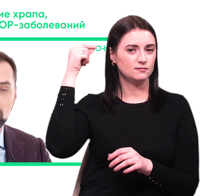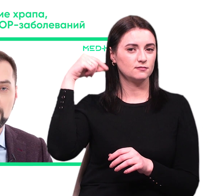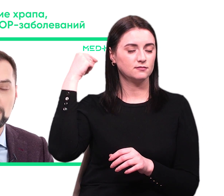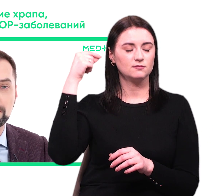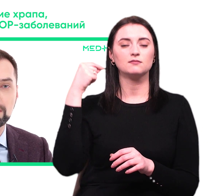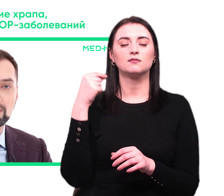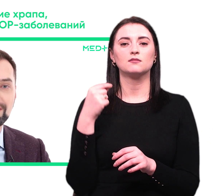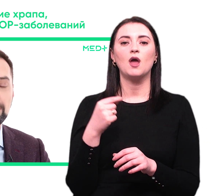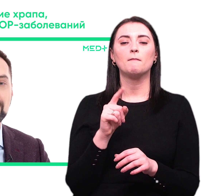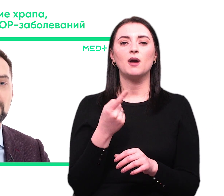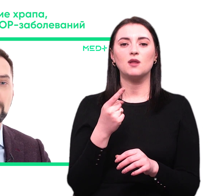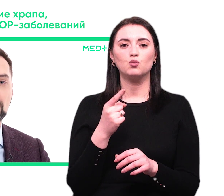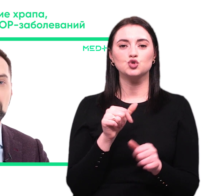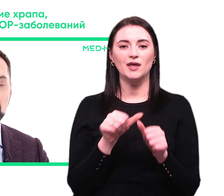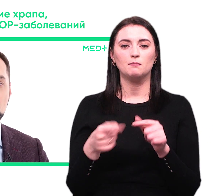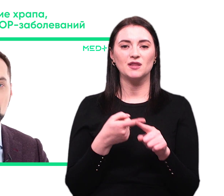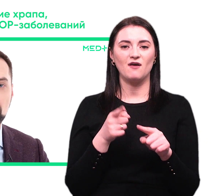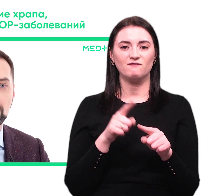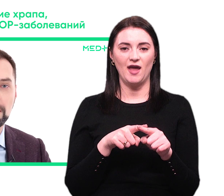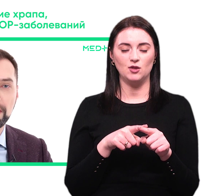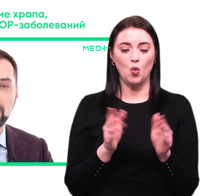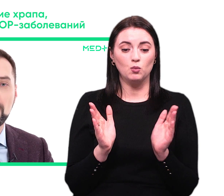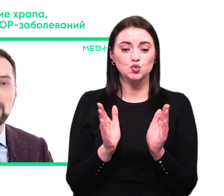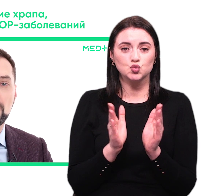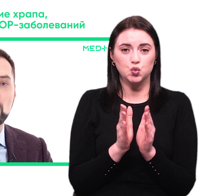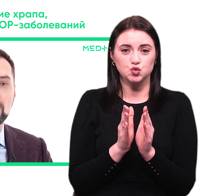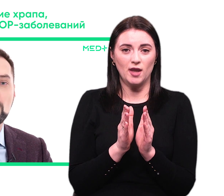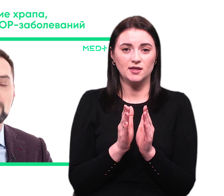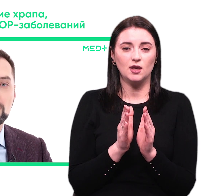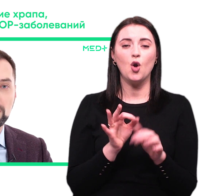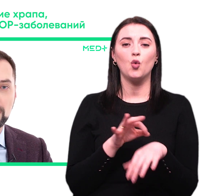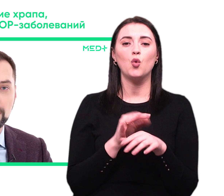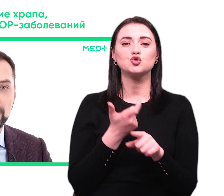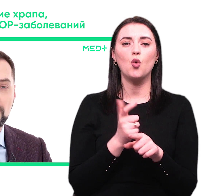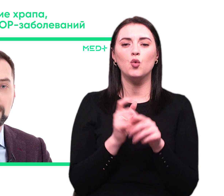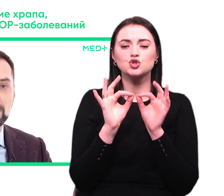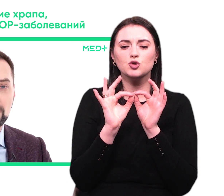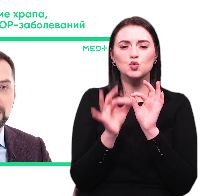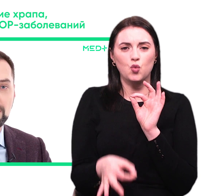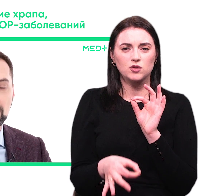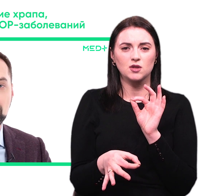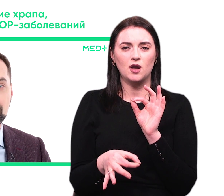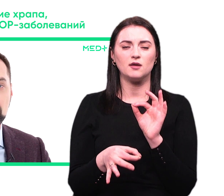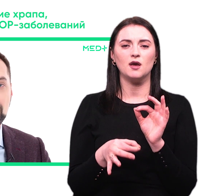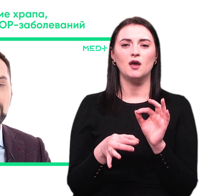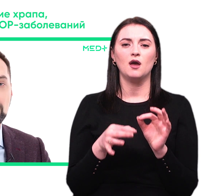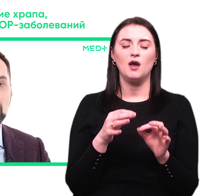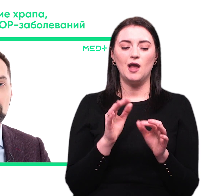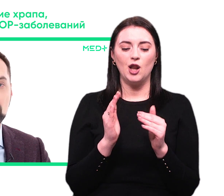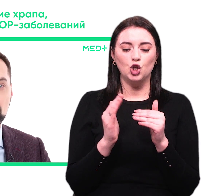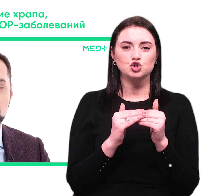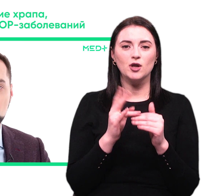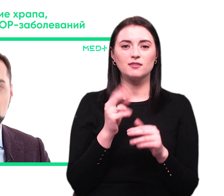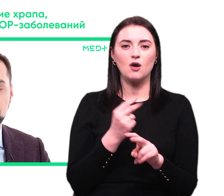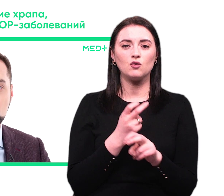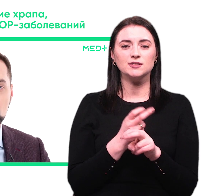наружного слухового прохода, потому что именно в этом анатомическом сужении кожа очень тонкая. Она лежит практически на кости и не имеет